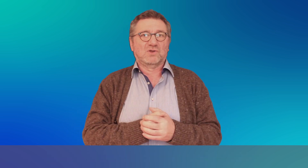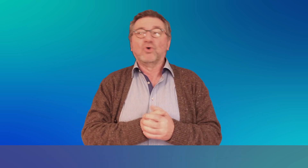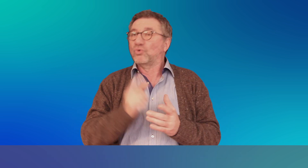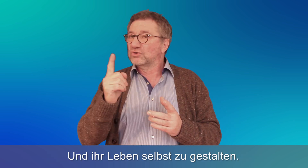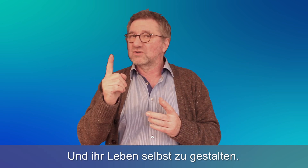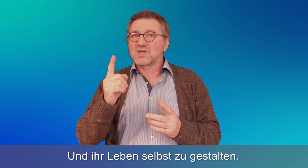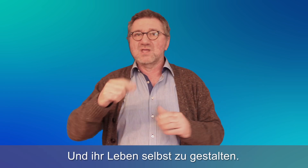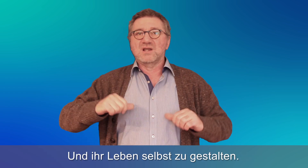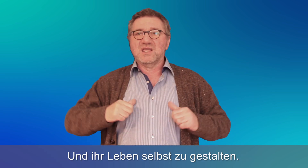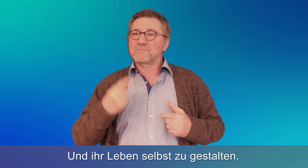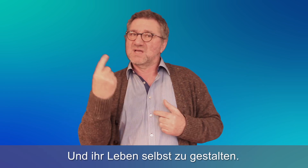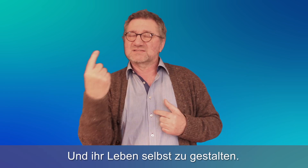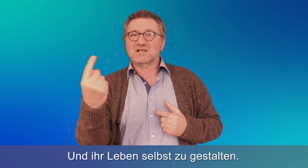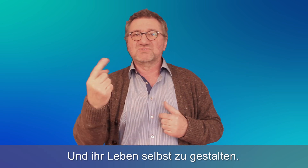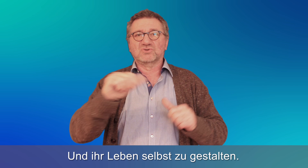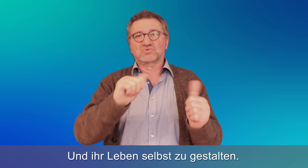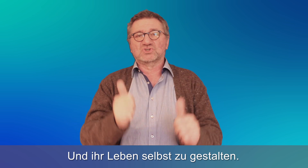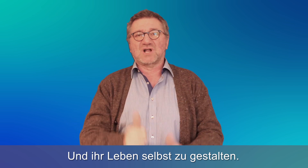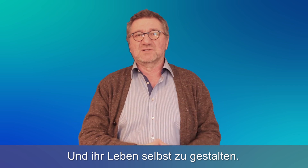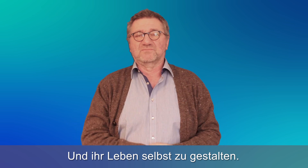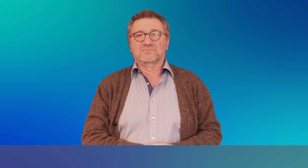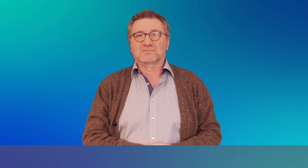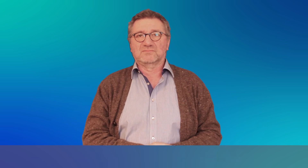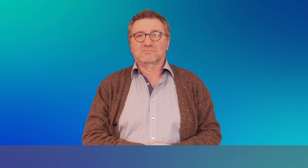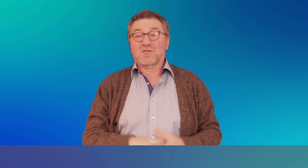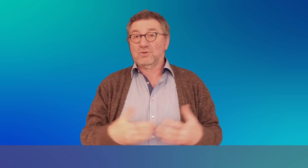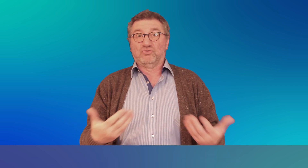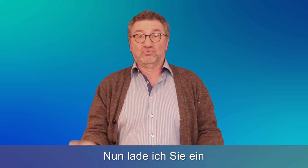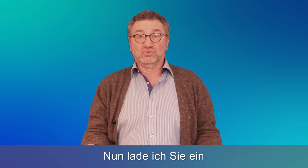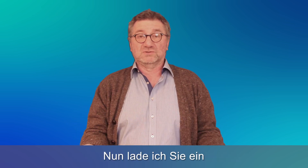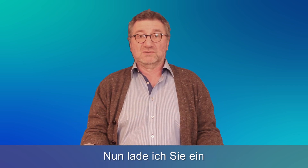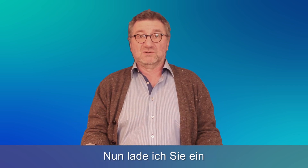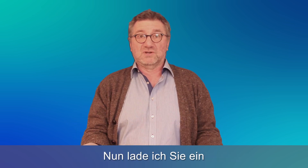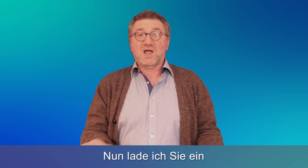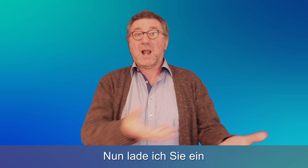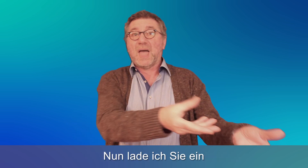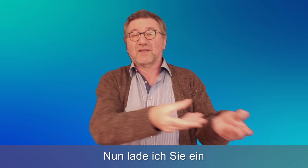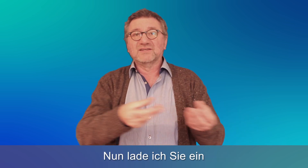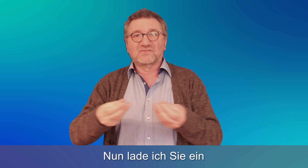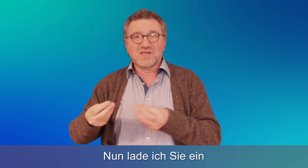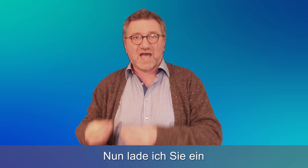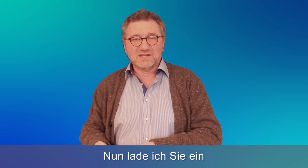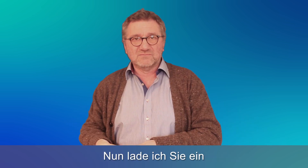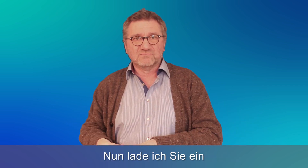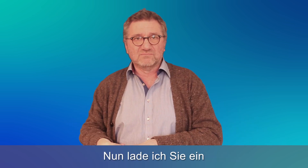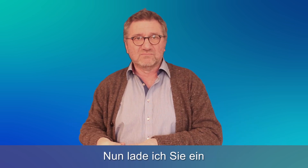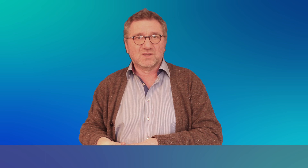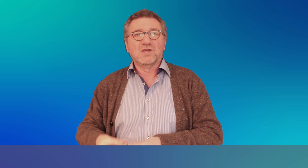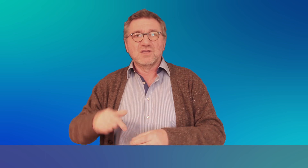finden und ihr Leben selbst zu gestalten. Nun lade ich Sie